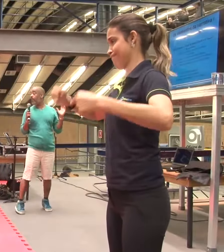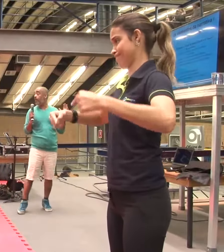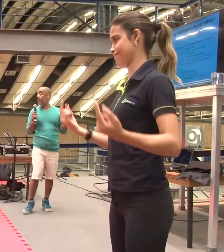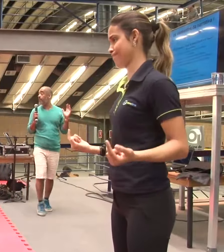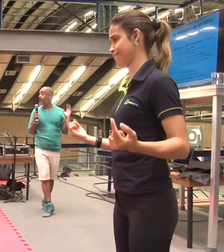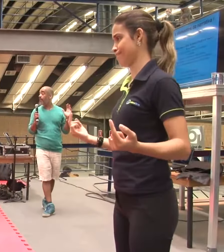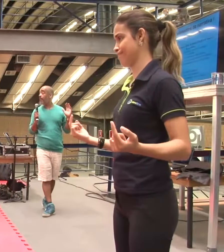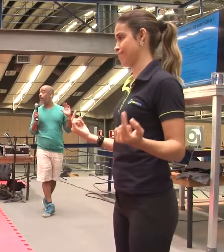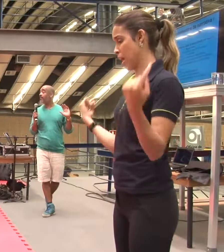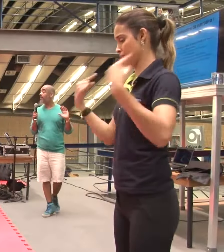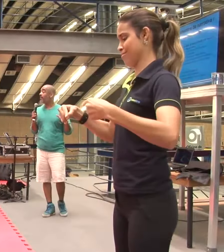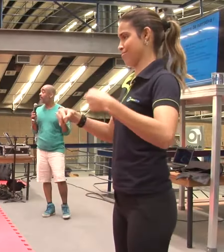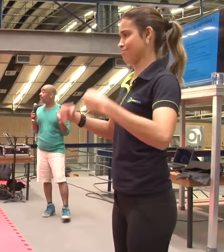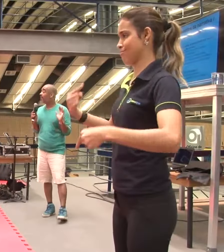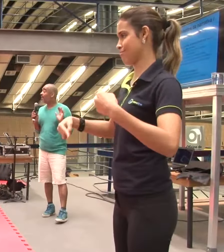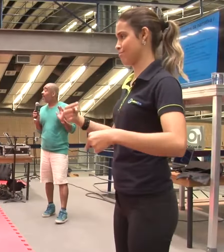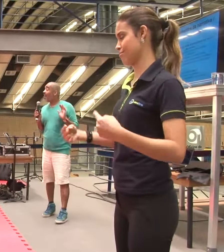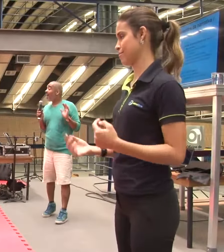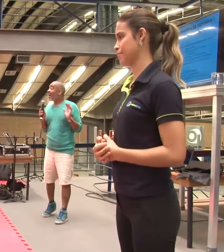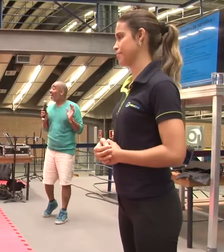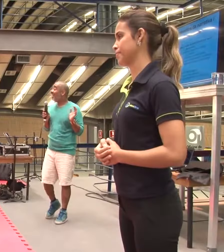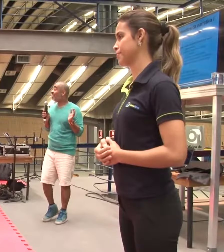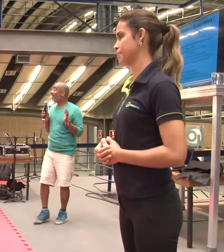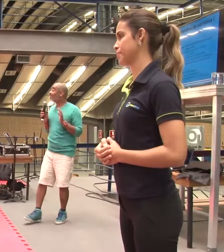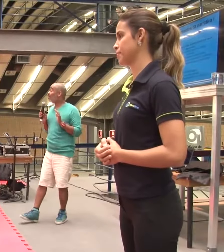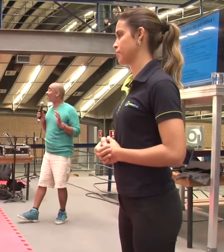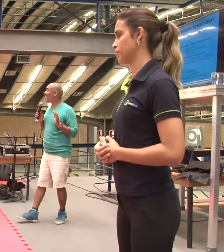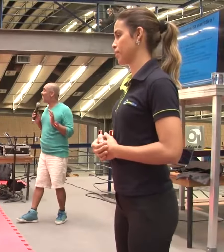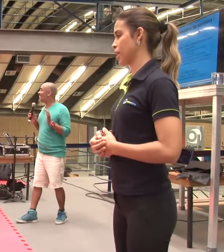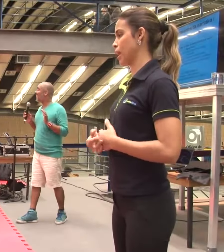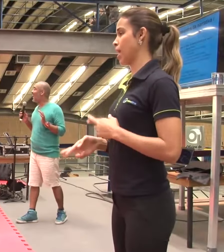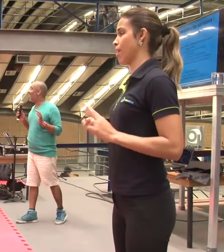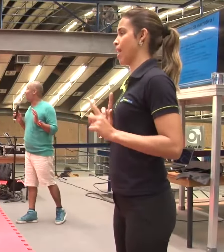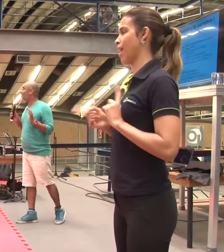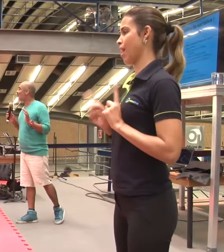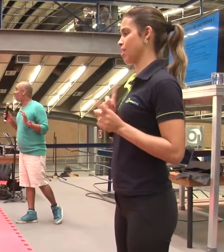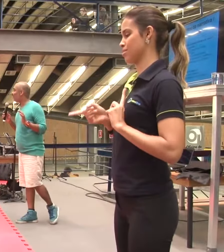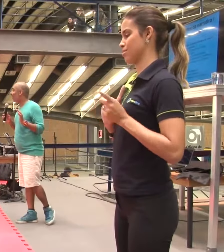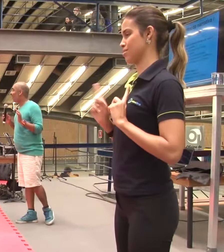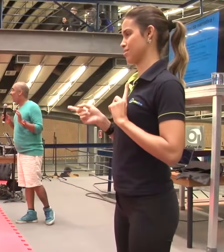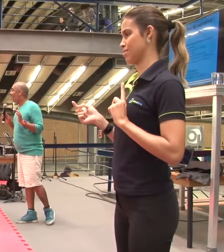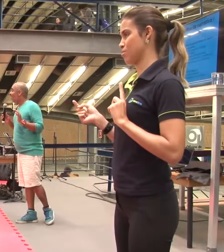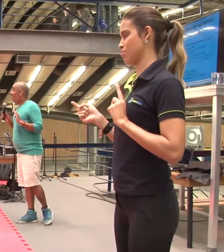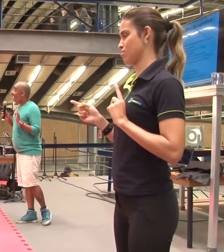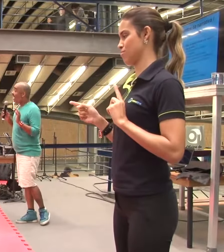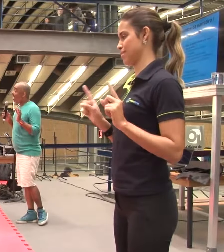se opõe. Lá pelas tantas, as relações ali encenadas